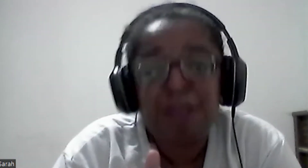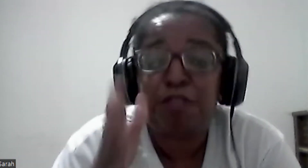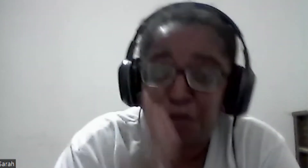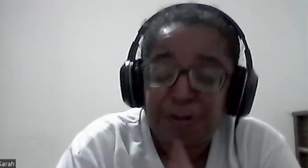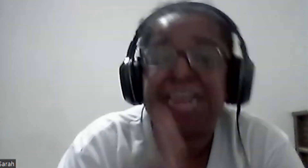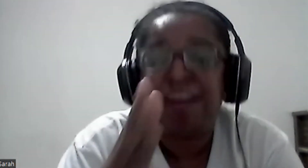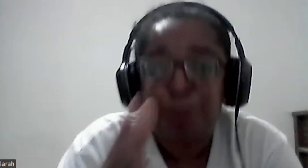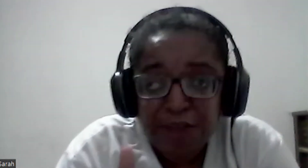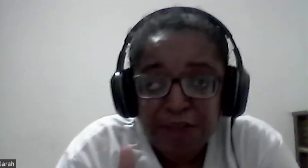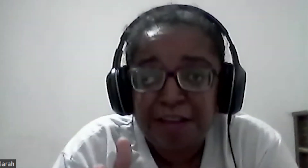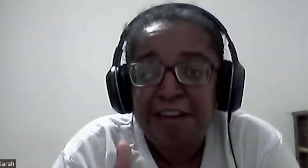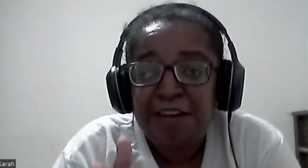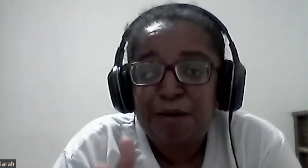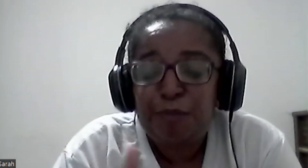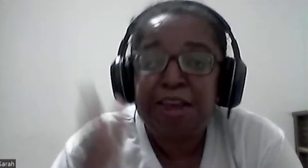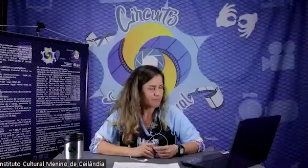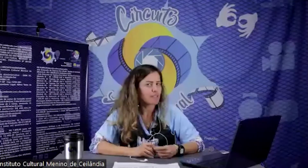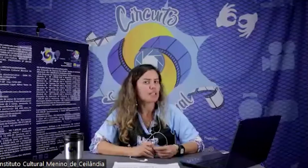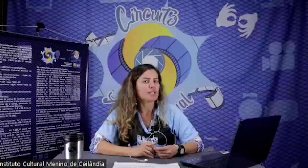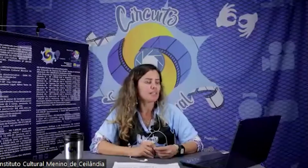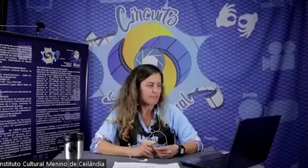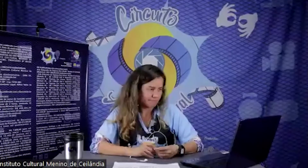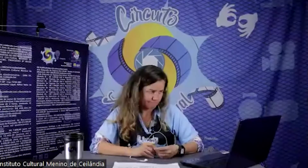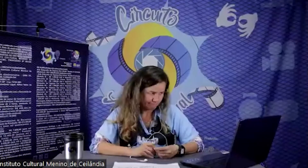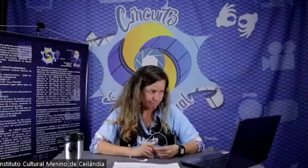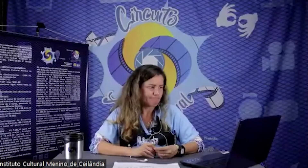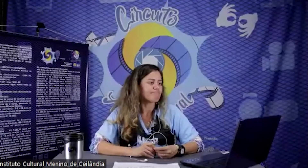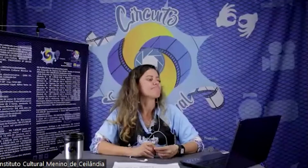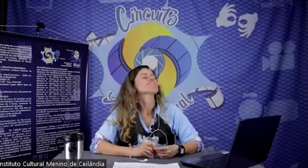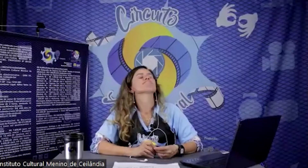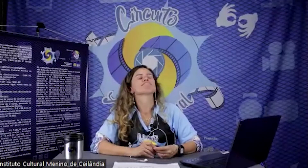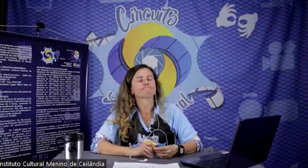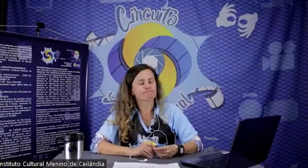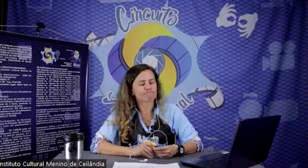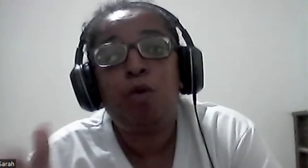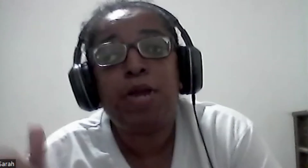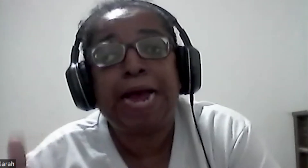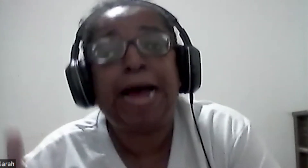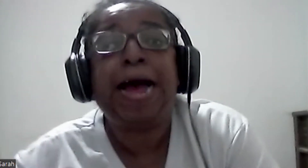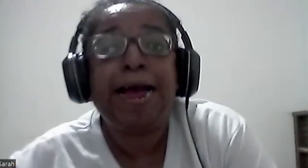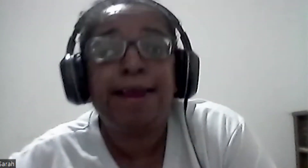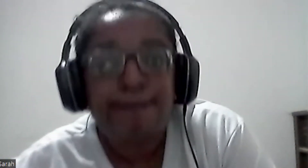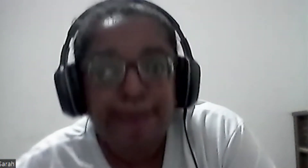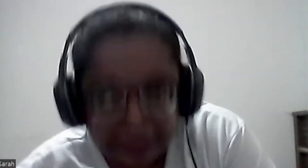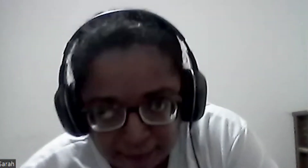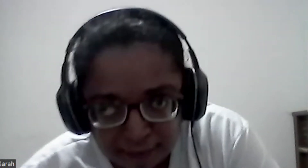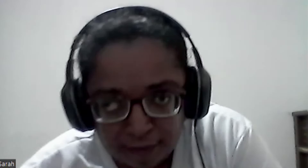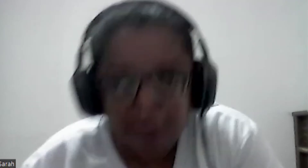vocês vão ter que responder. É uma criança que não sabe se defender, não sabe se comunicar ainda. Está